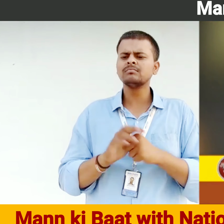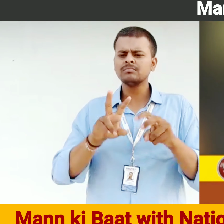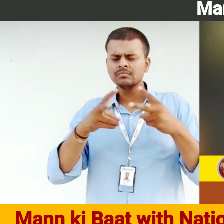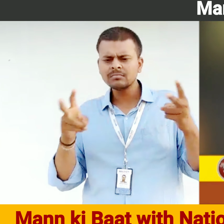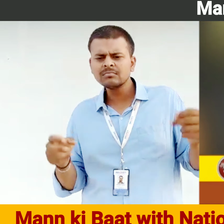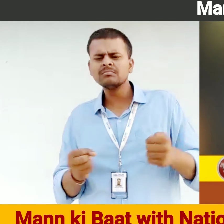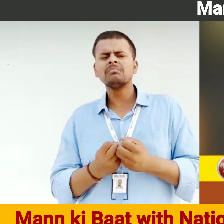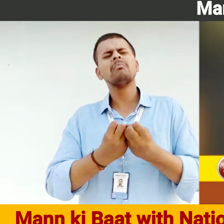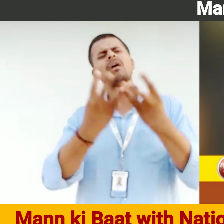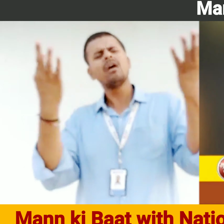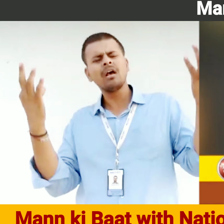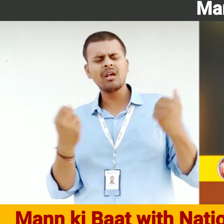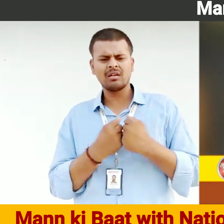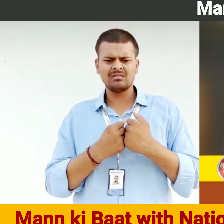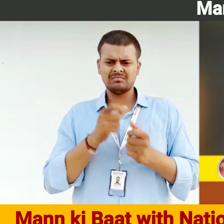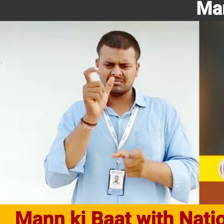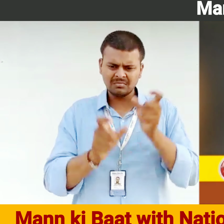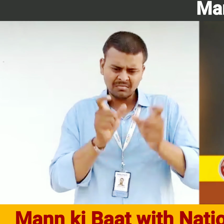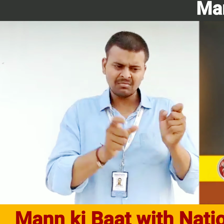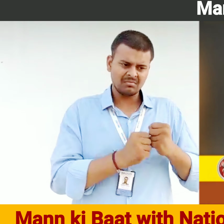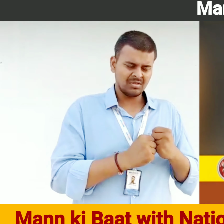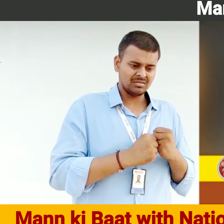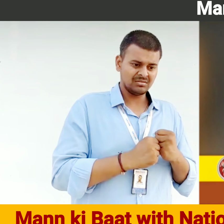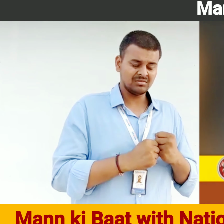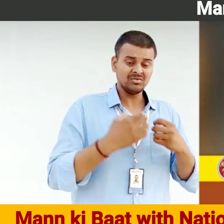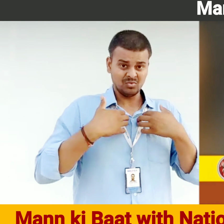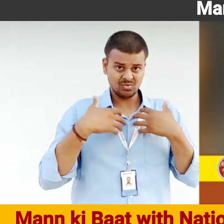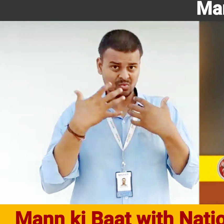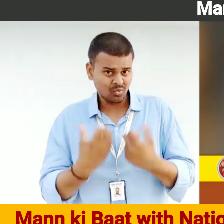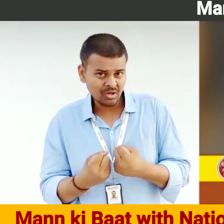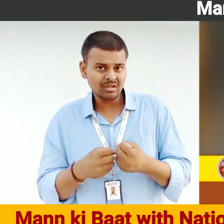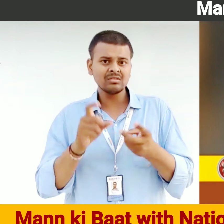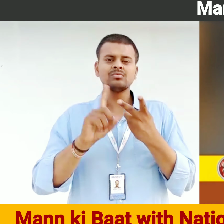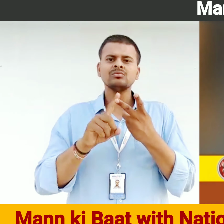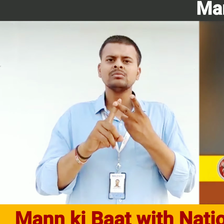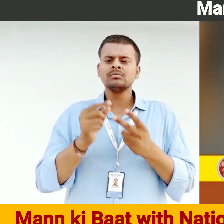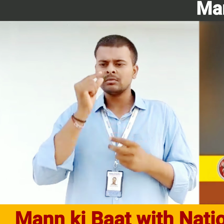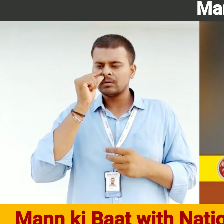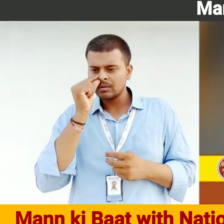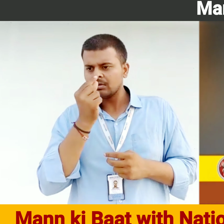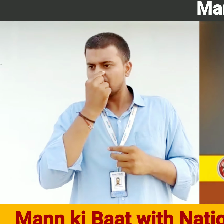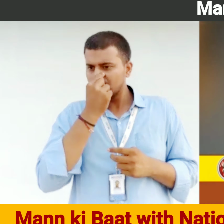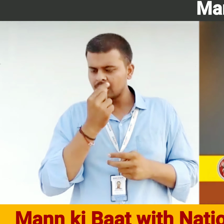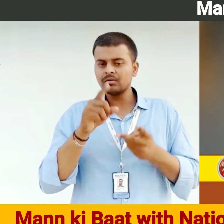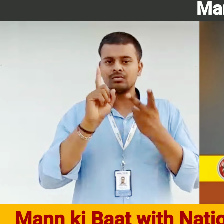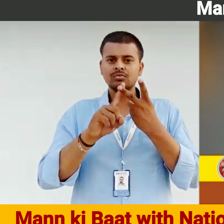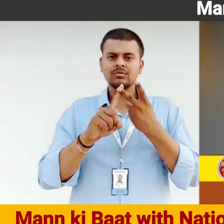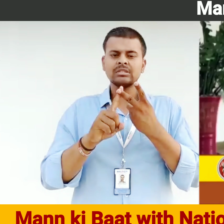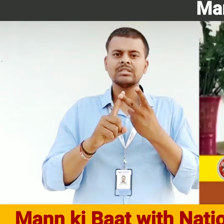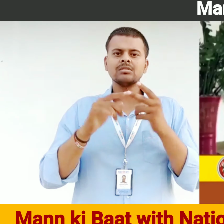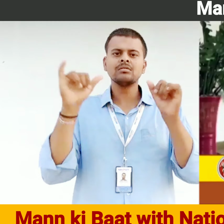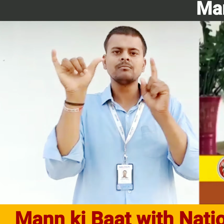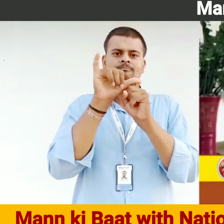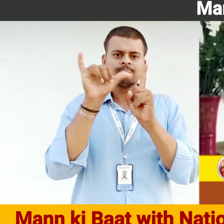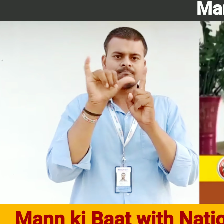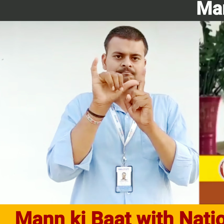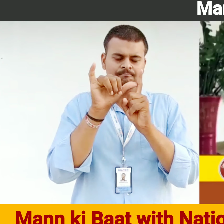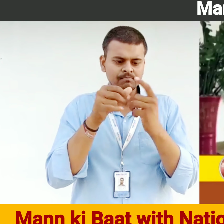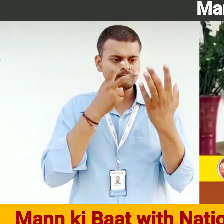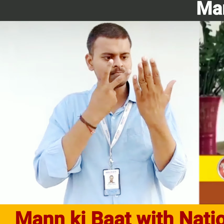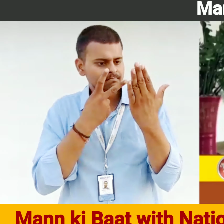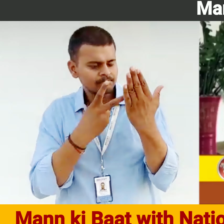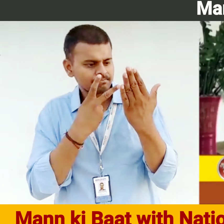कितने ही लोग जिन्होंने कभी योग नहीं किया, वे भी या तो ऑनलाइन योग क्लास से जुड़